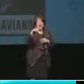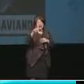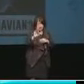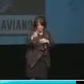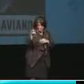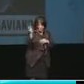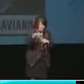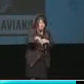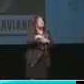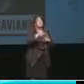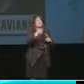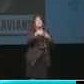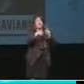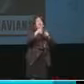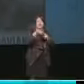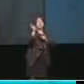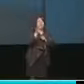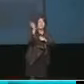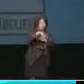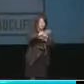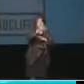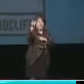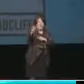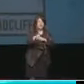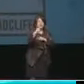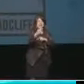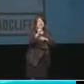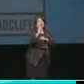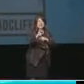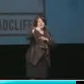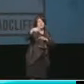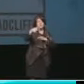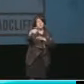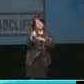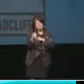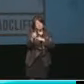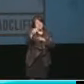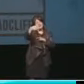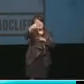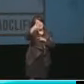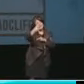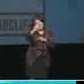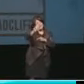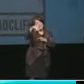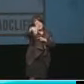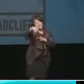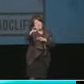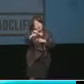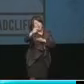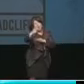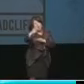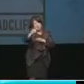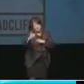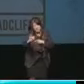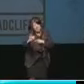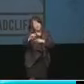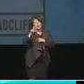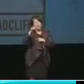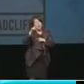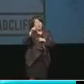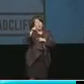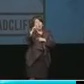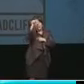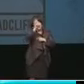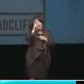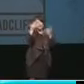e poi avremo Timothy Radcliffe Timothy Radcliffe è dominicano è uno dei più importanti teologi contemporanei che ci